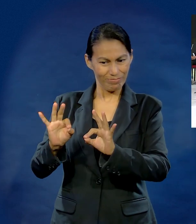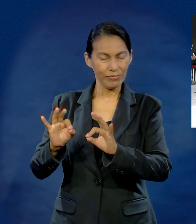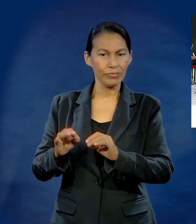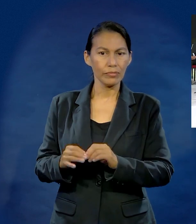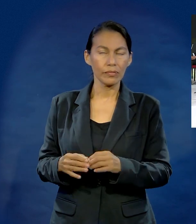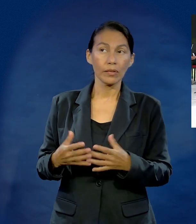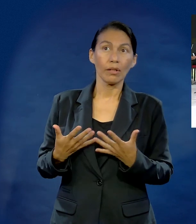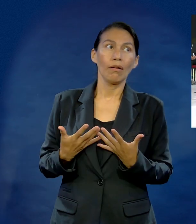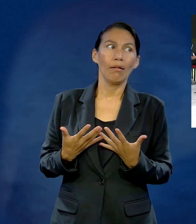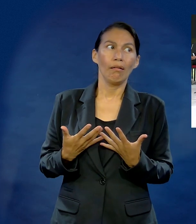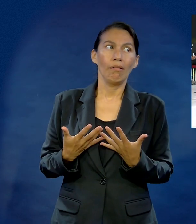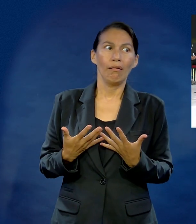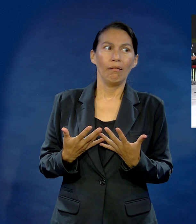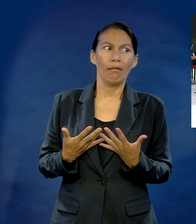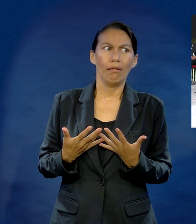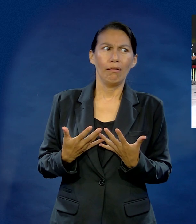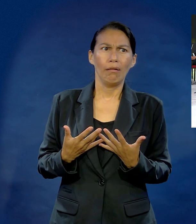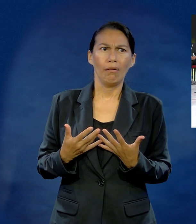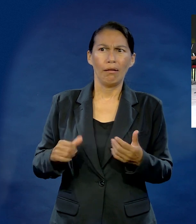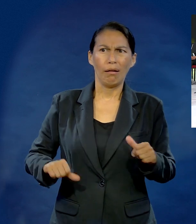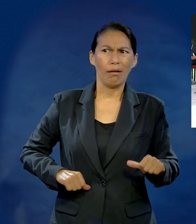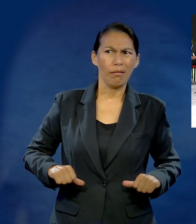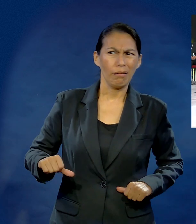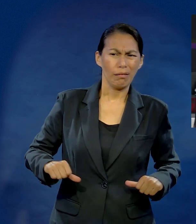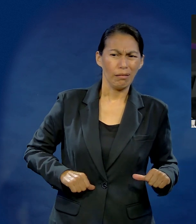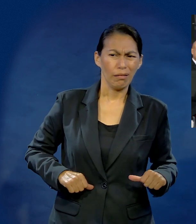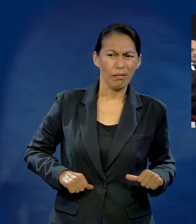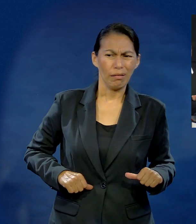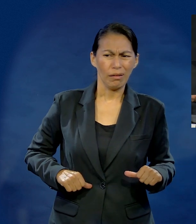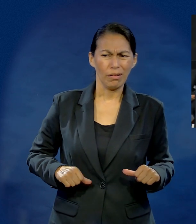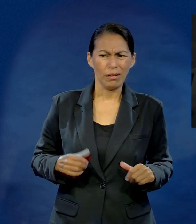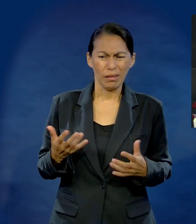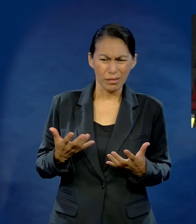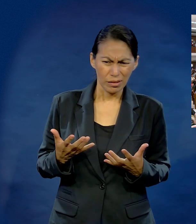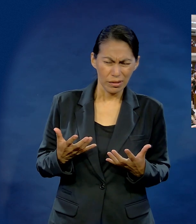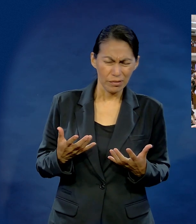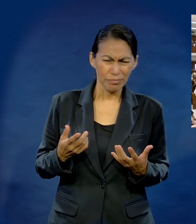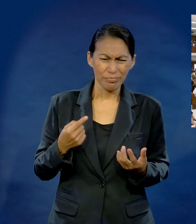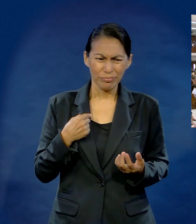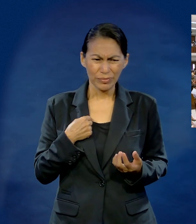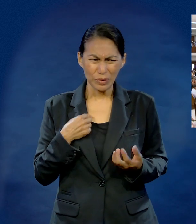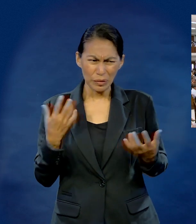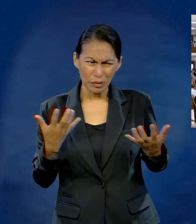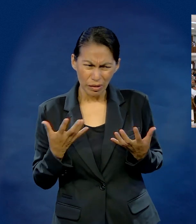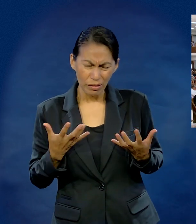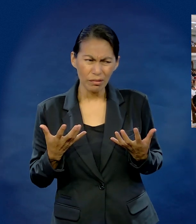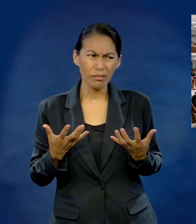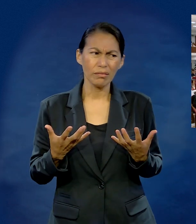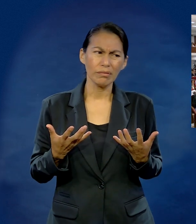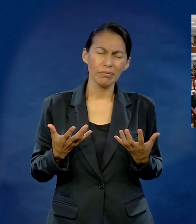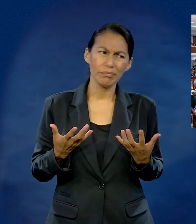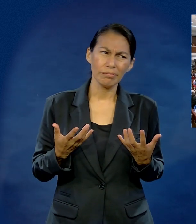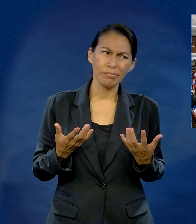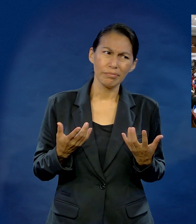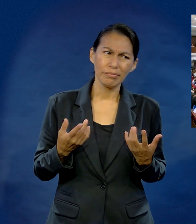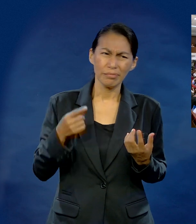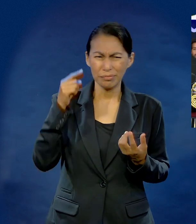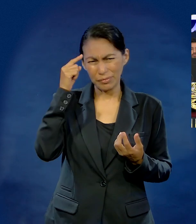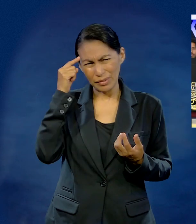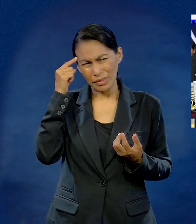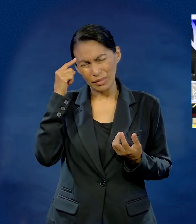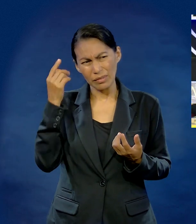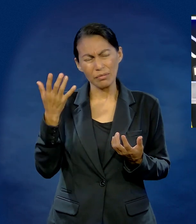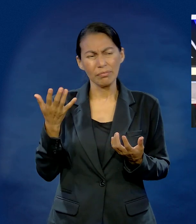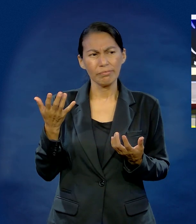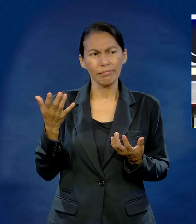Y luego agregó el mejor de los sermones que hasta entonces había escuchado. Me dijo, así que asegúrese de estar en el terreno correcto.